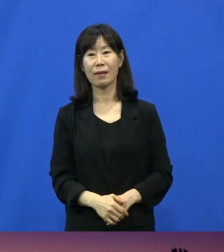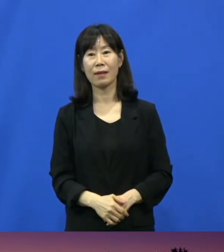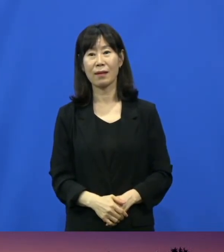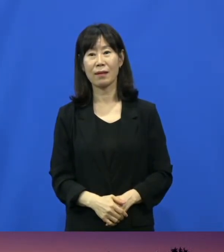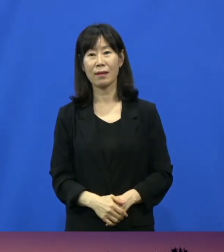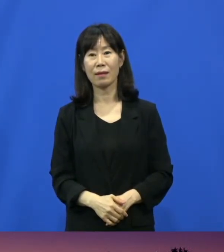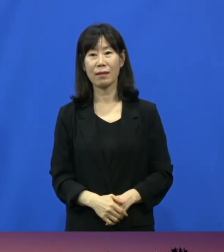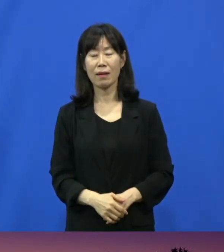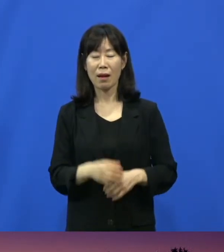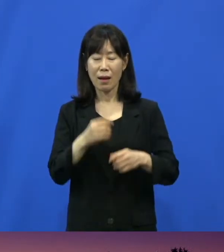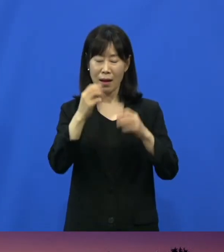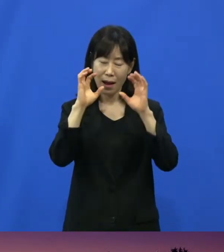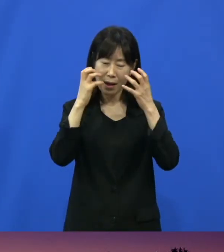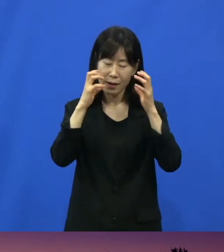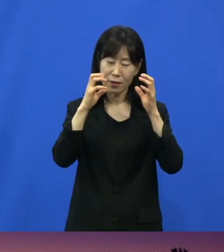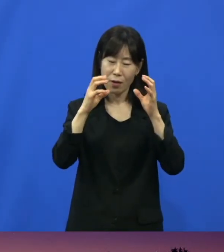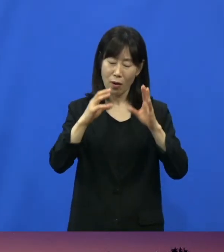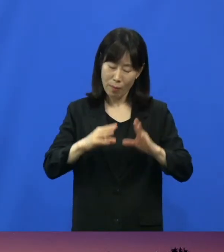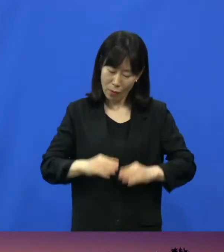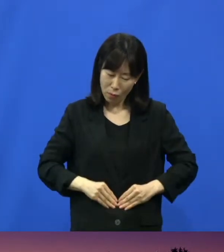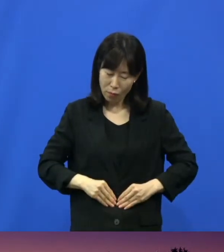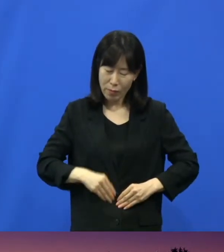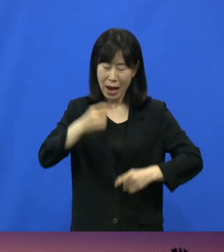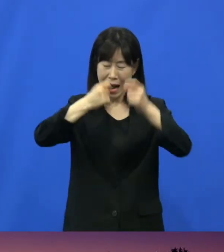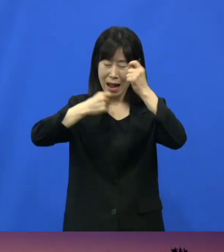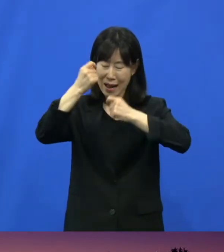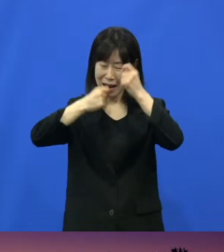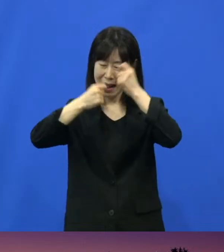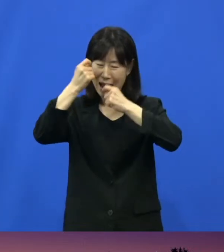배고프면 우는 거예요. 달라고.